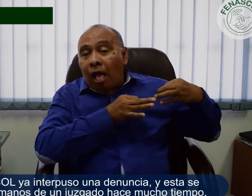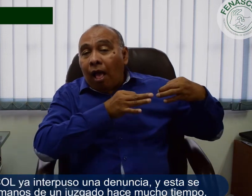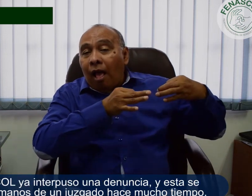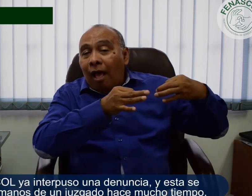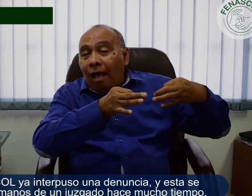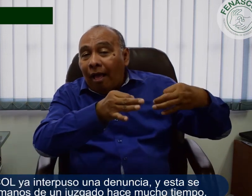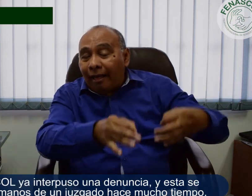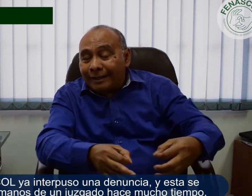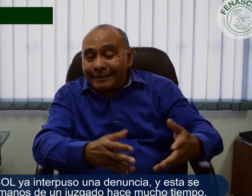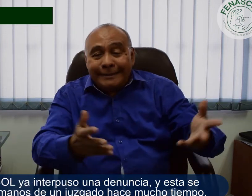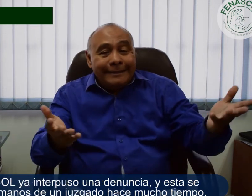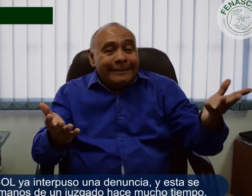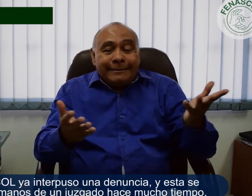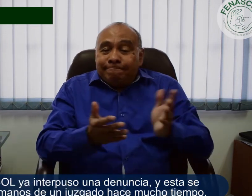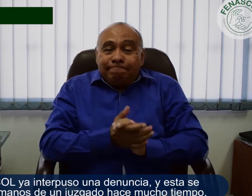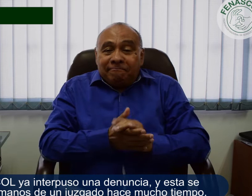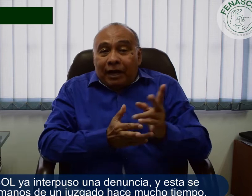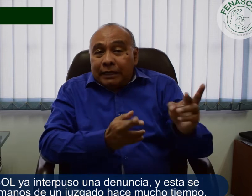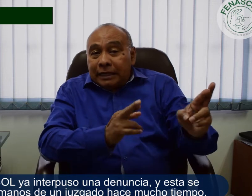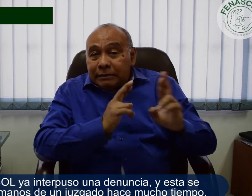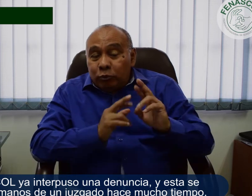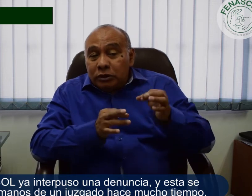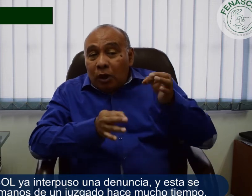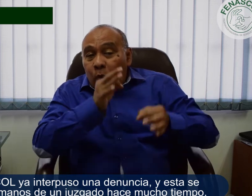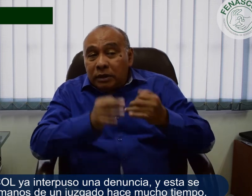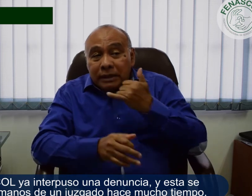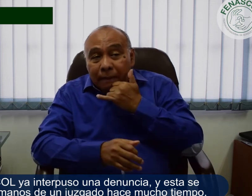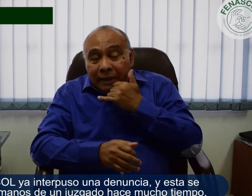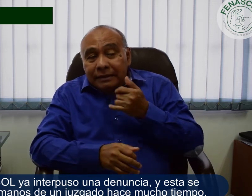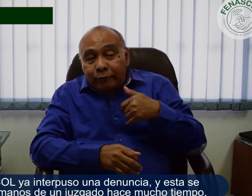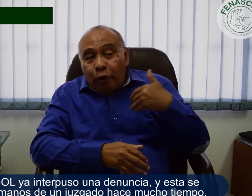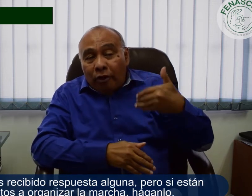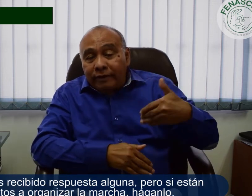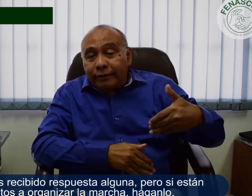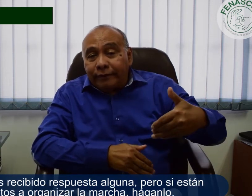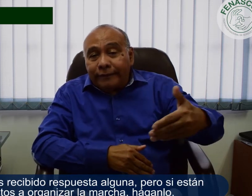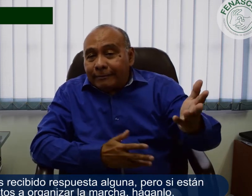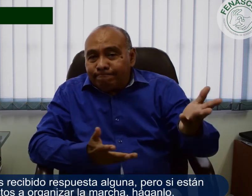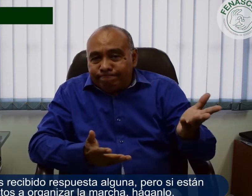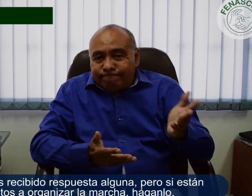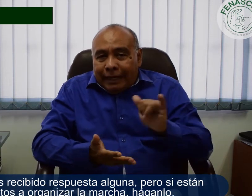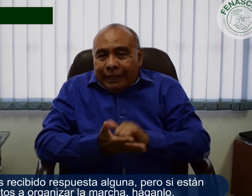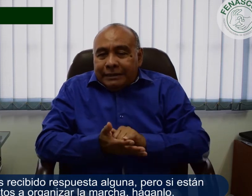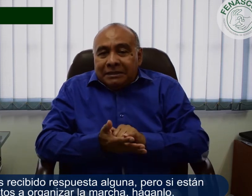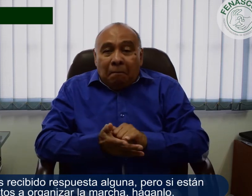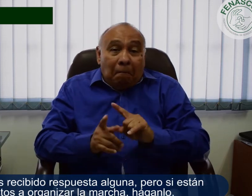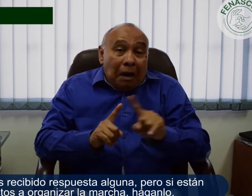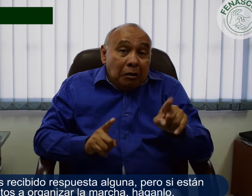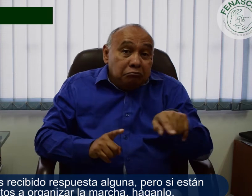denuncia y esta se encuentra en manos de un juzgado hace mucho tiempo, pero no hemos recibido respuesta alguna. Pero si